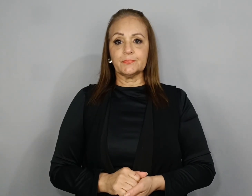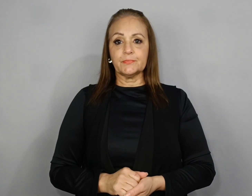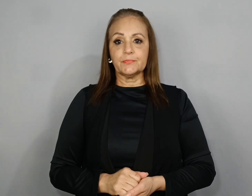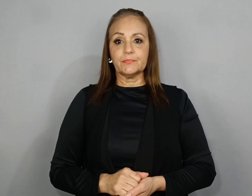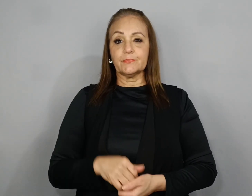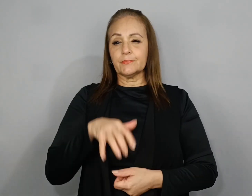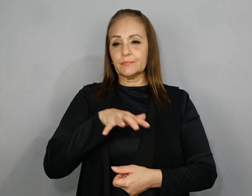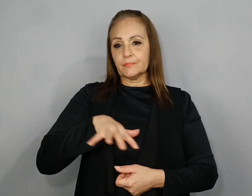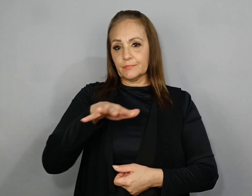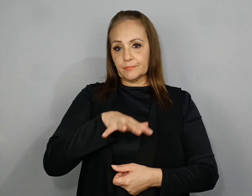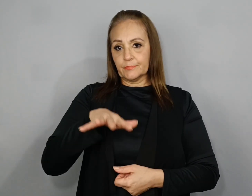Áreas: